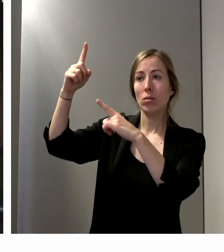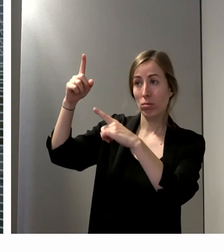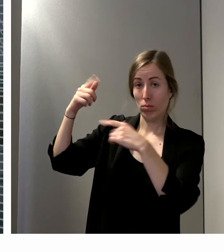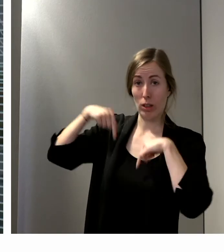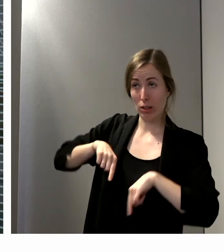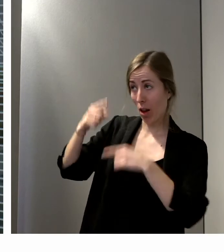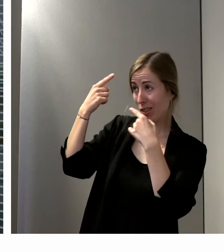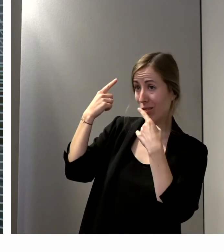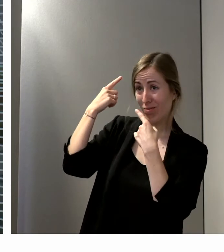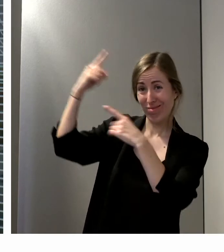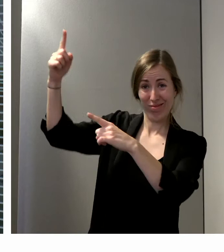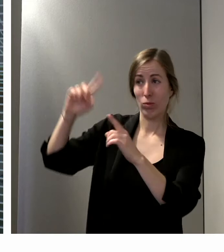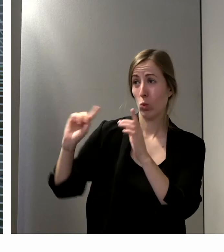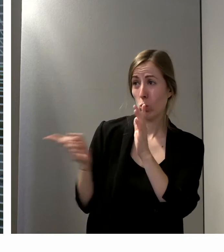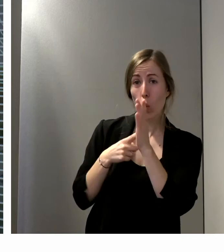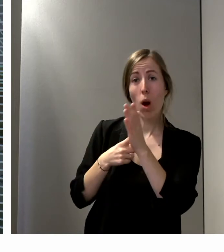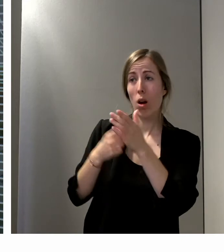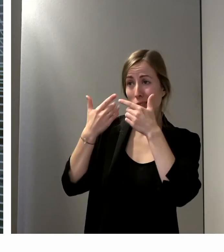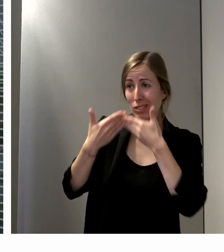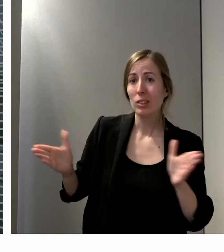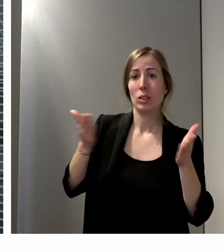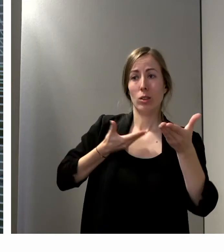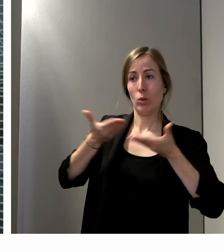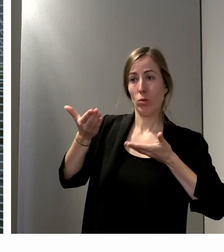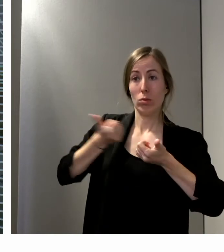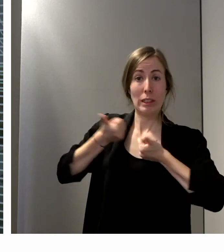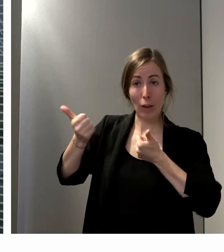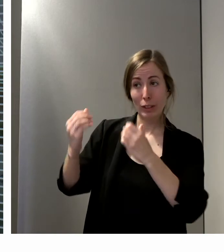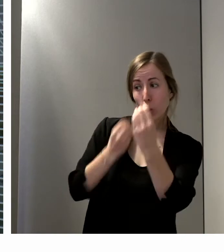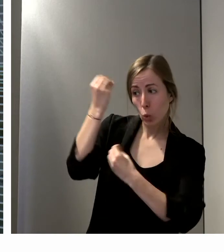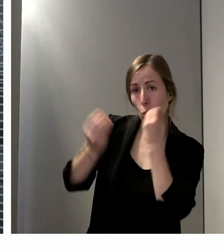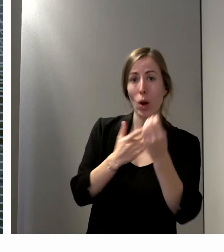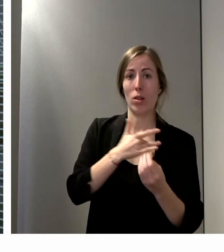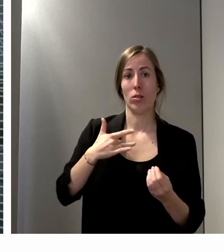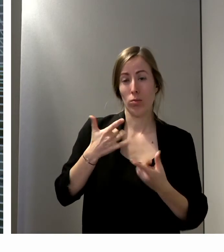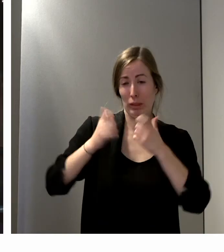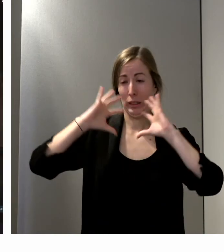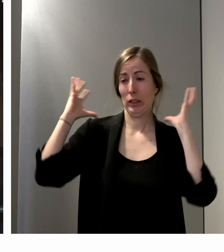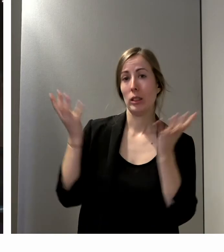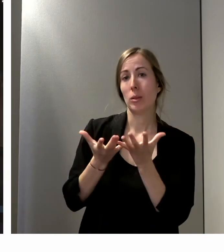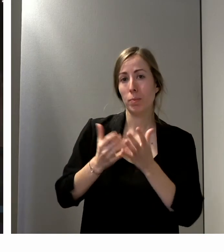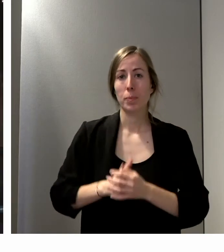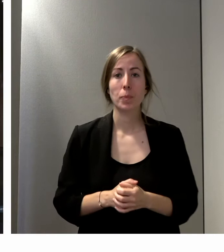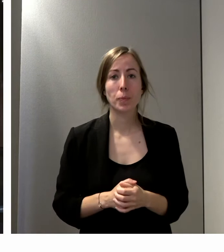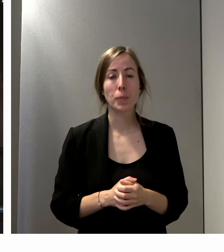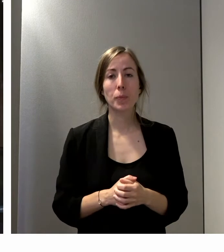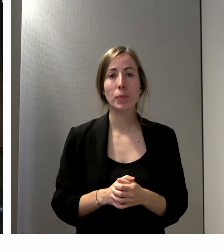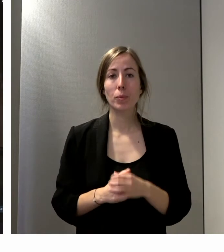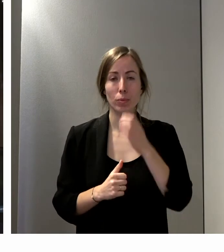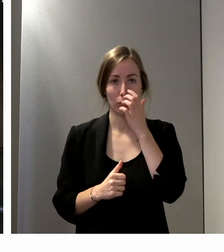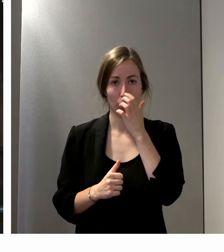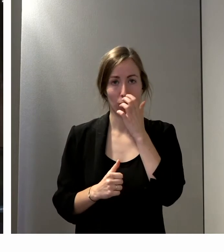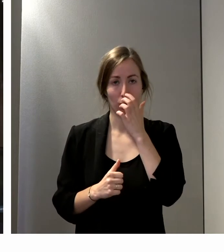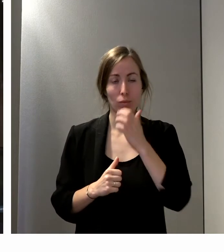l'accès aux soins et services de santé sexuelle pour leur permettre d'atteindre le meilleur état en la matière. Par ailleurs, on le sait,